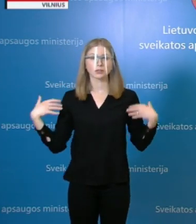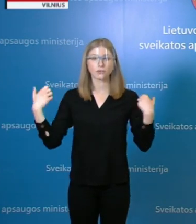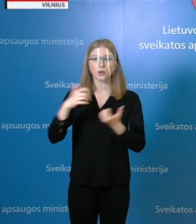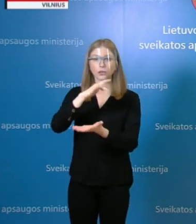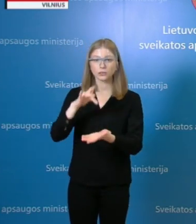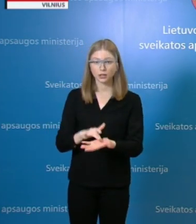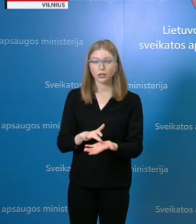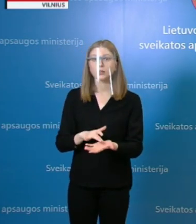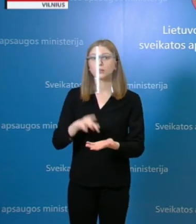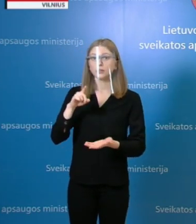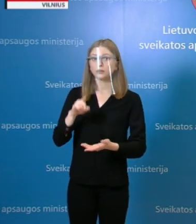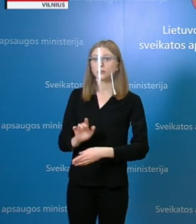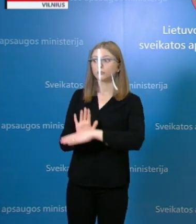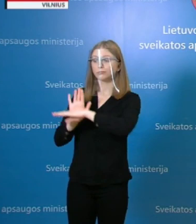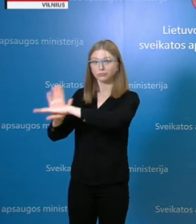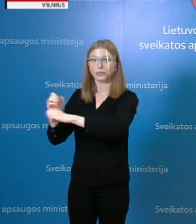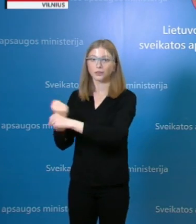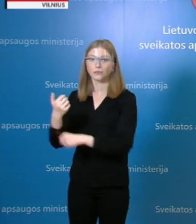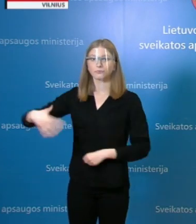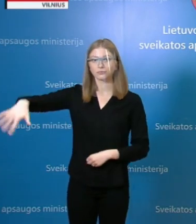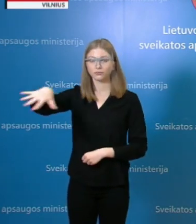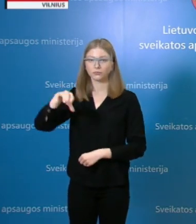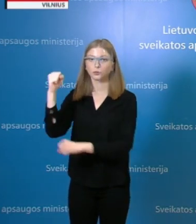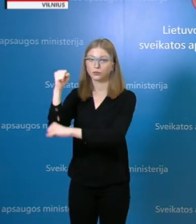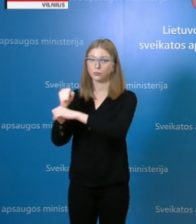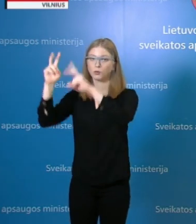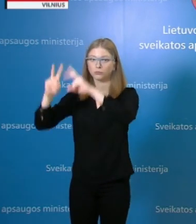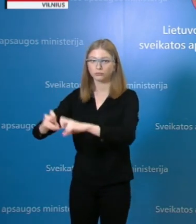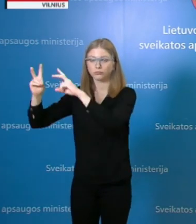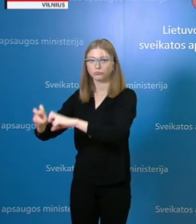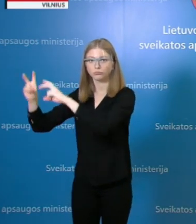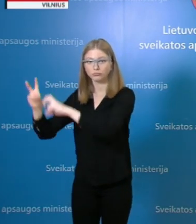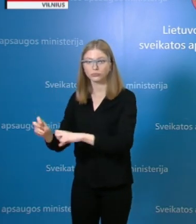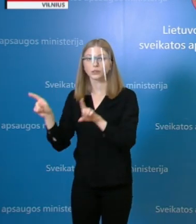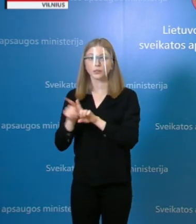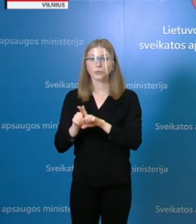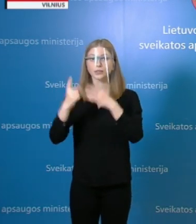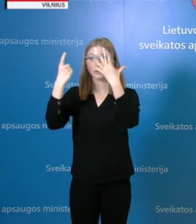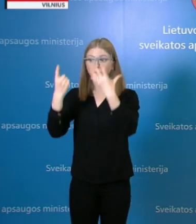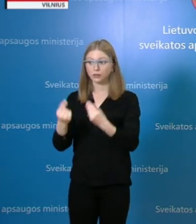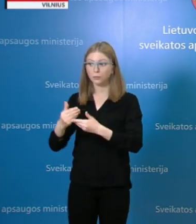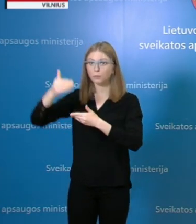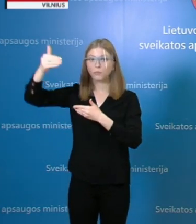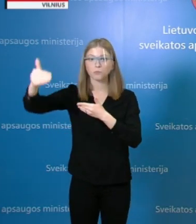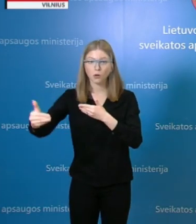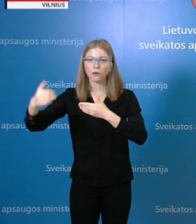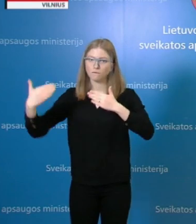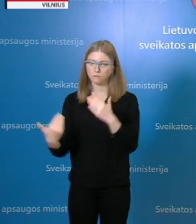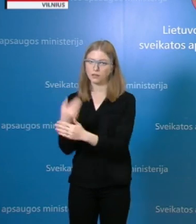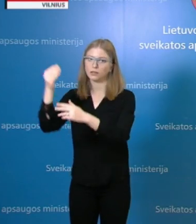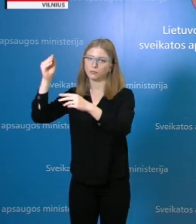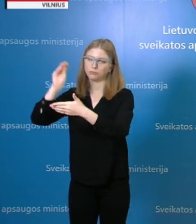atlikti visų darbuotojų ištyrimą ir pakartoti tyrimus praėjus ne mažiau kaip 7 dienoms po pirmojo tyrimo